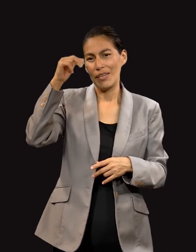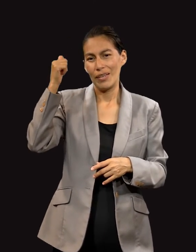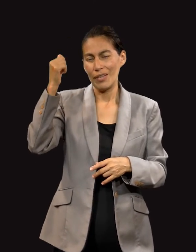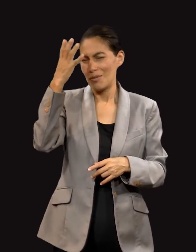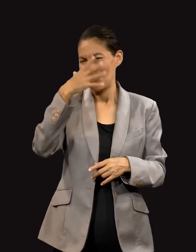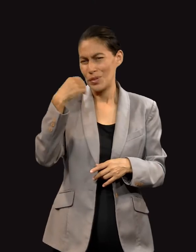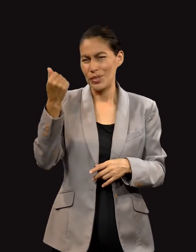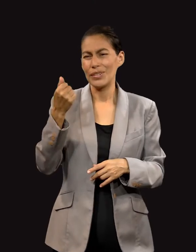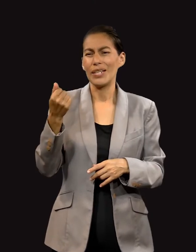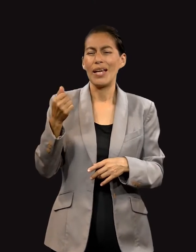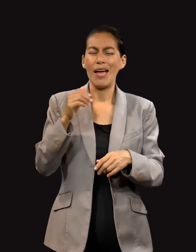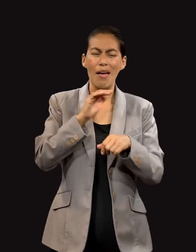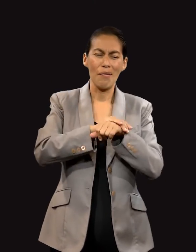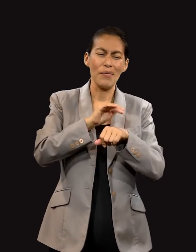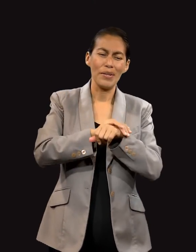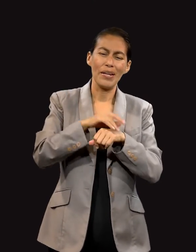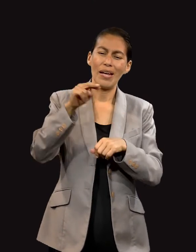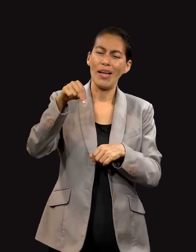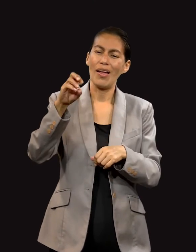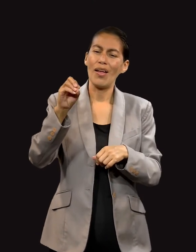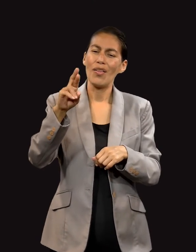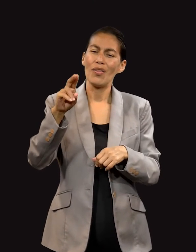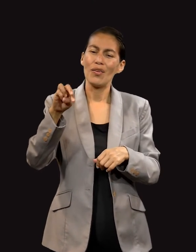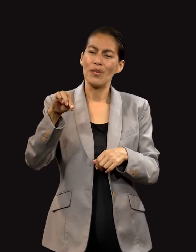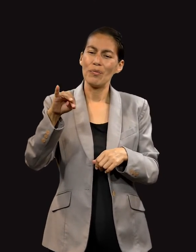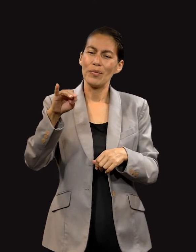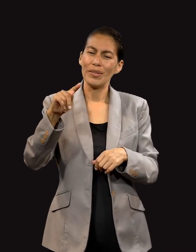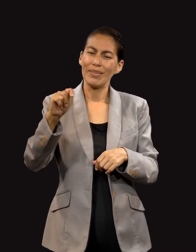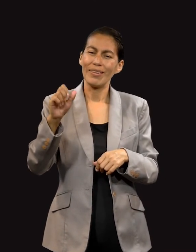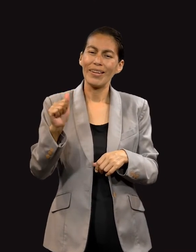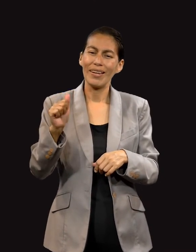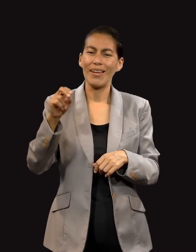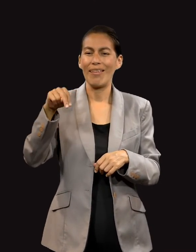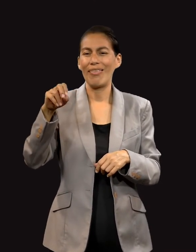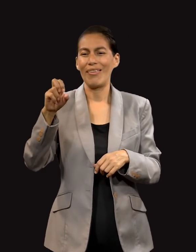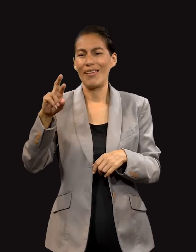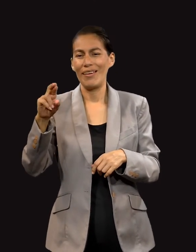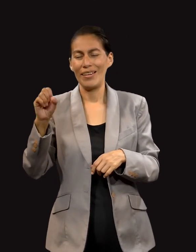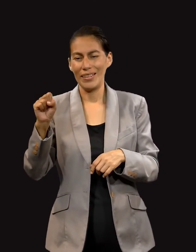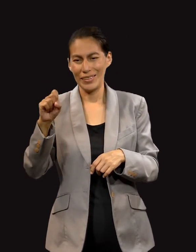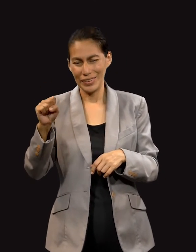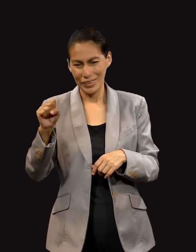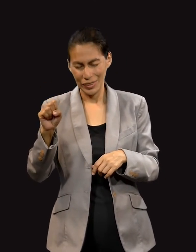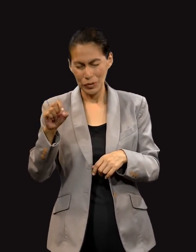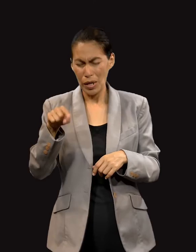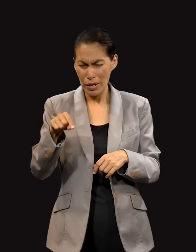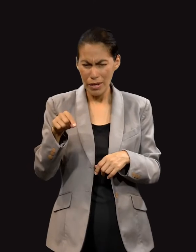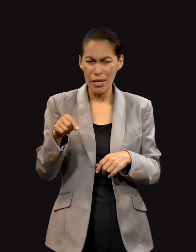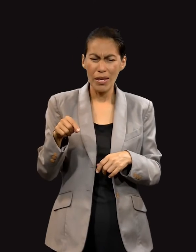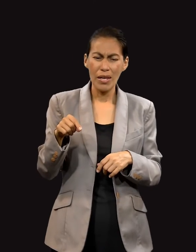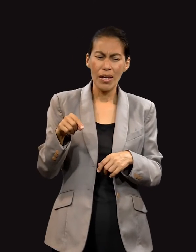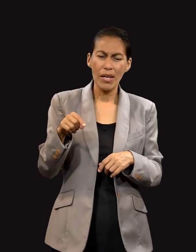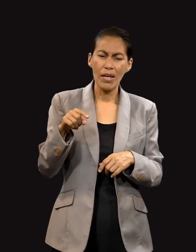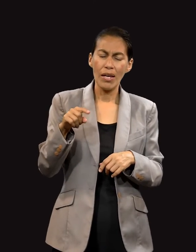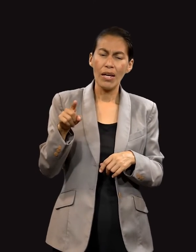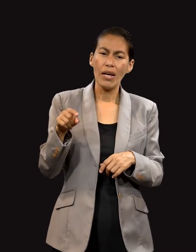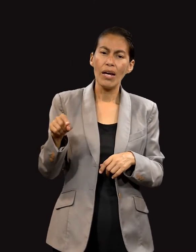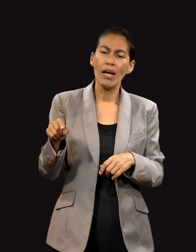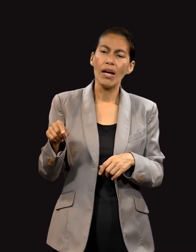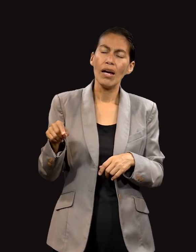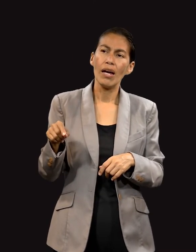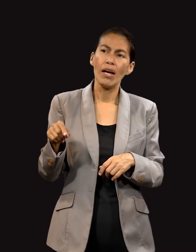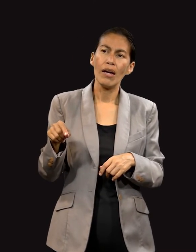Villahermosa con mi amiguita Normita Nares. Estuve ahí, estuve mes y medio y ella es una persona